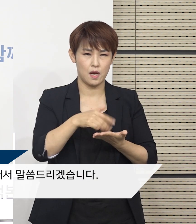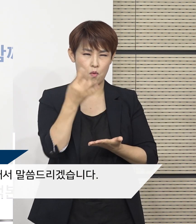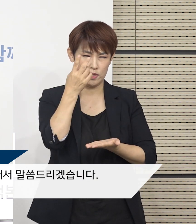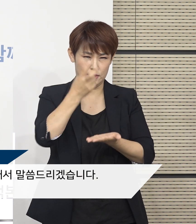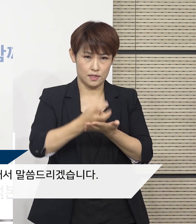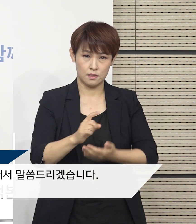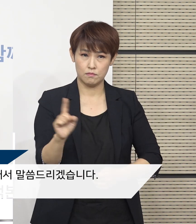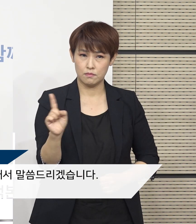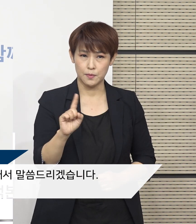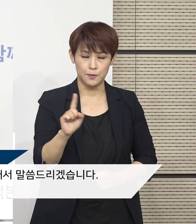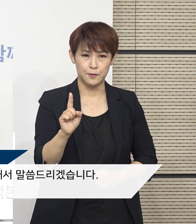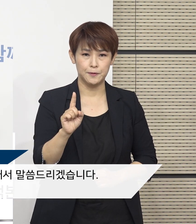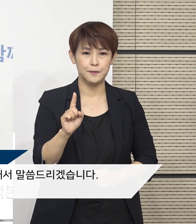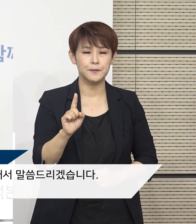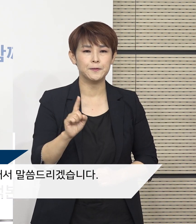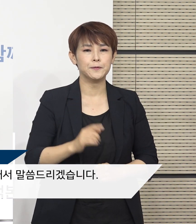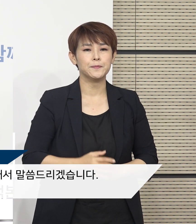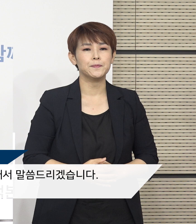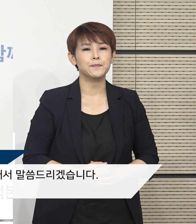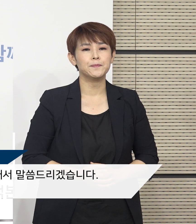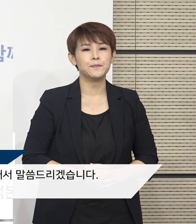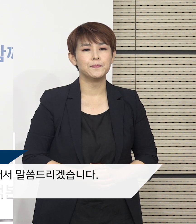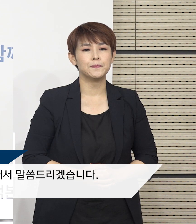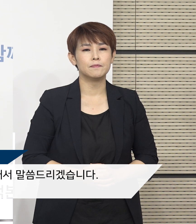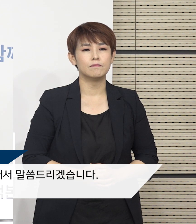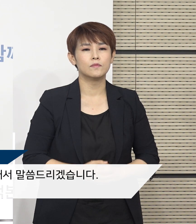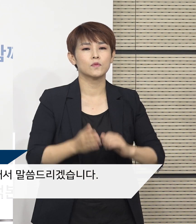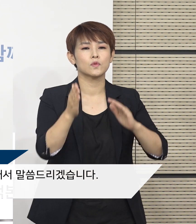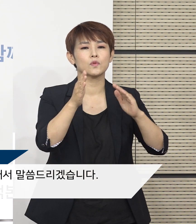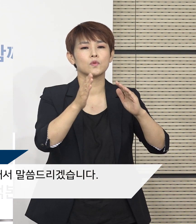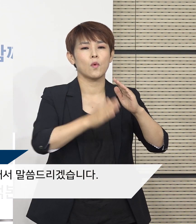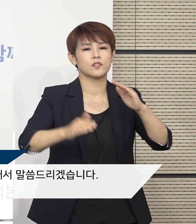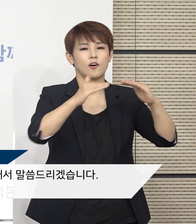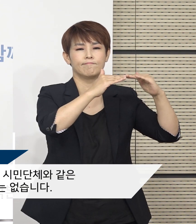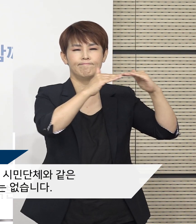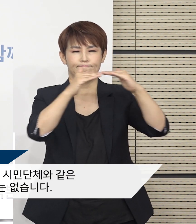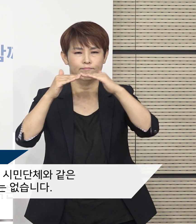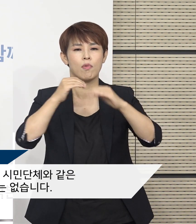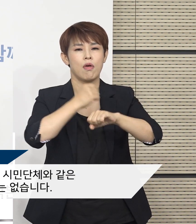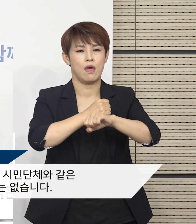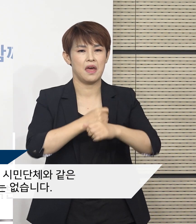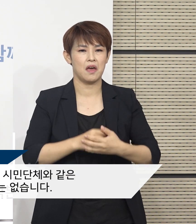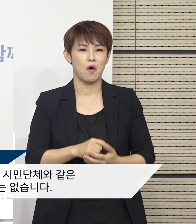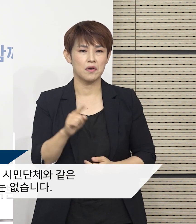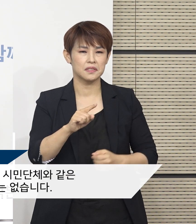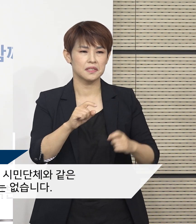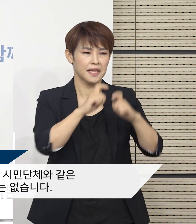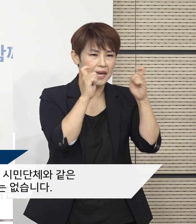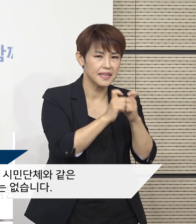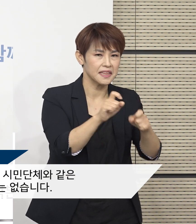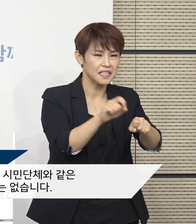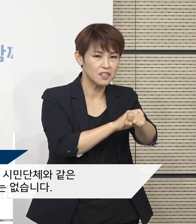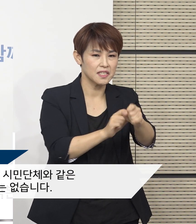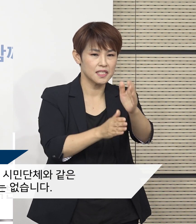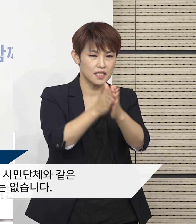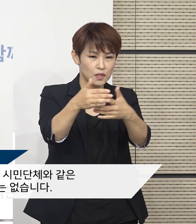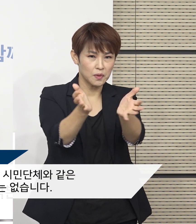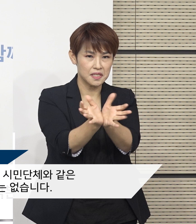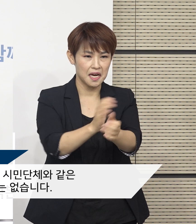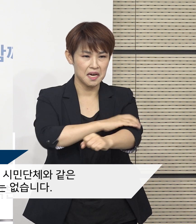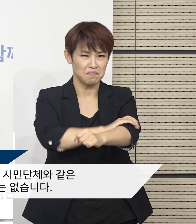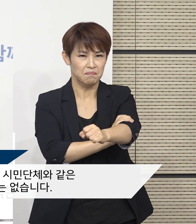원칙에 대해서 말씀드리겠습니다. 가장 기본 원칙은 공정성과 투명성입니다. 특정 개인, 뭐 시도지사와 같은 특정